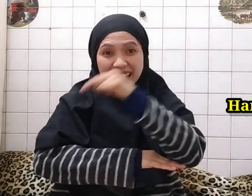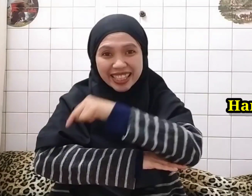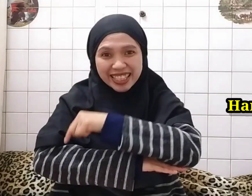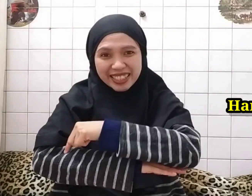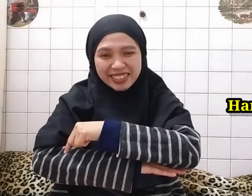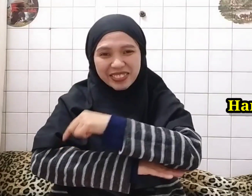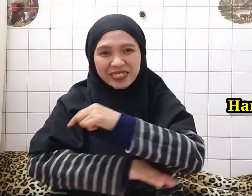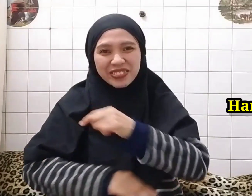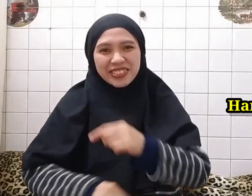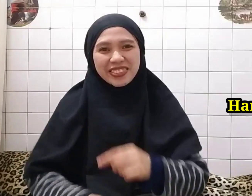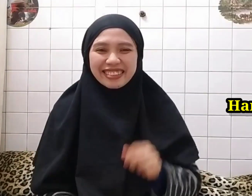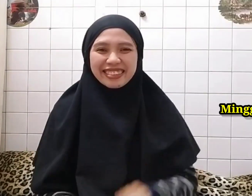hari,